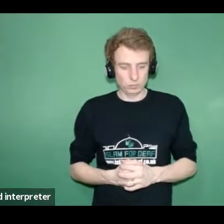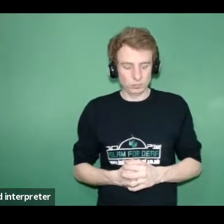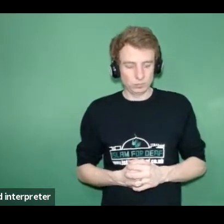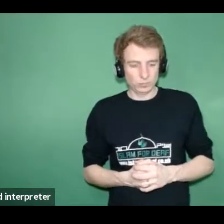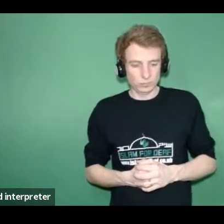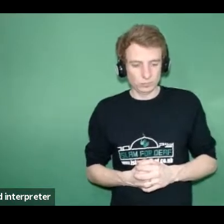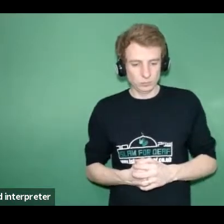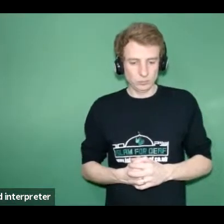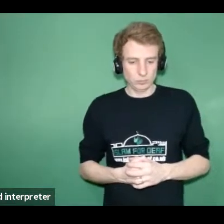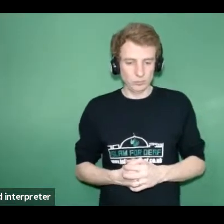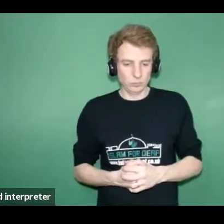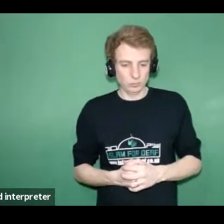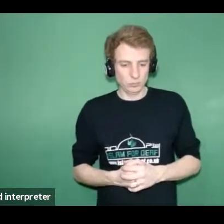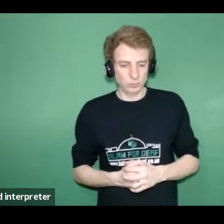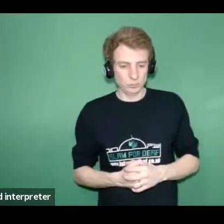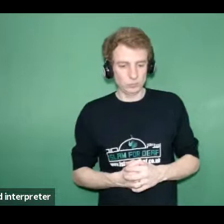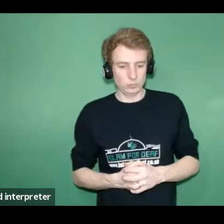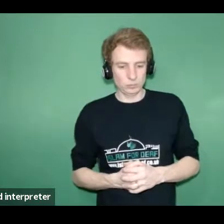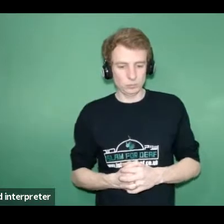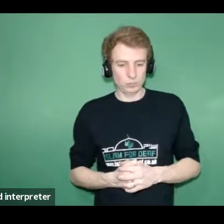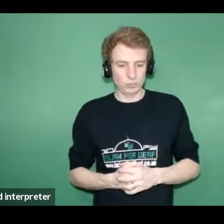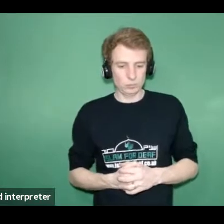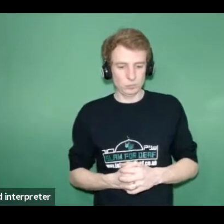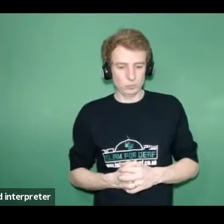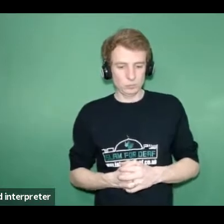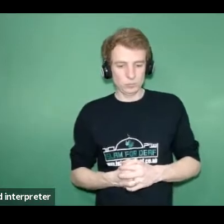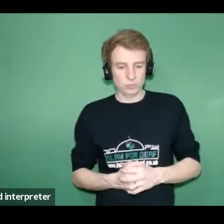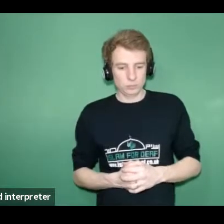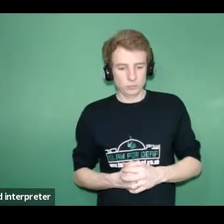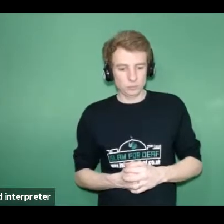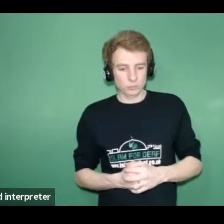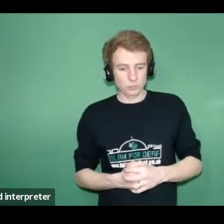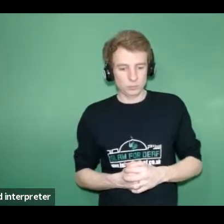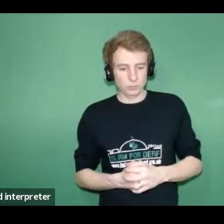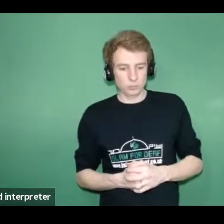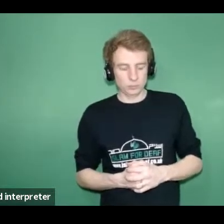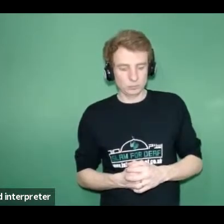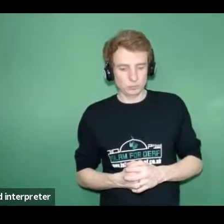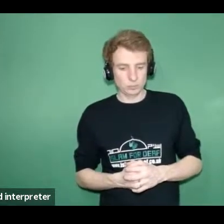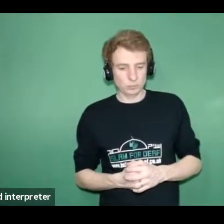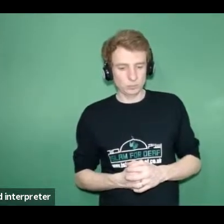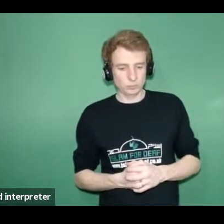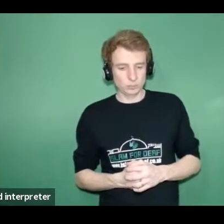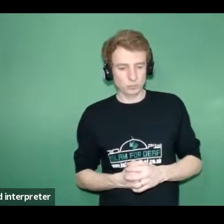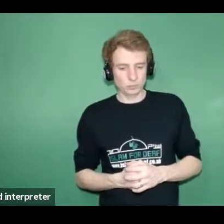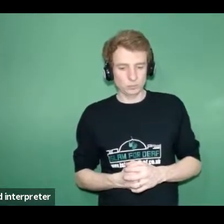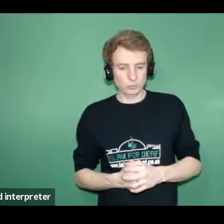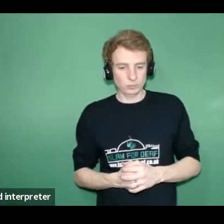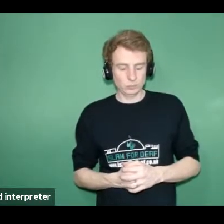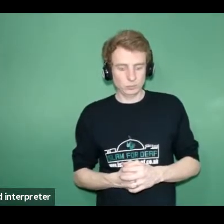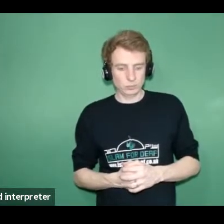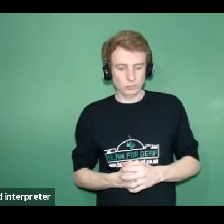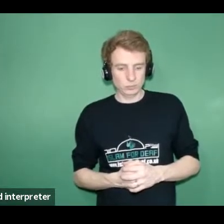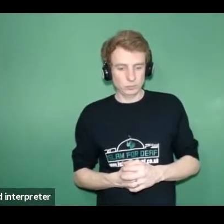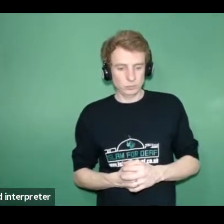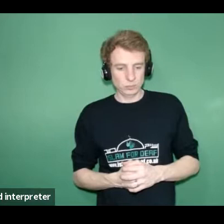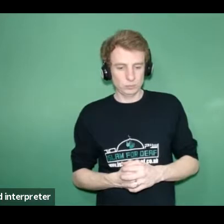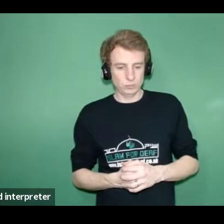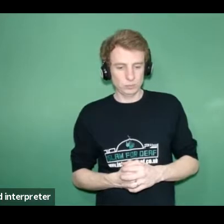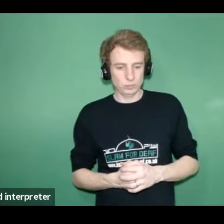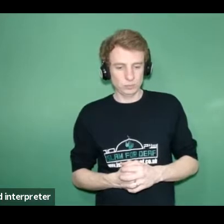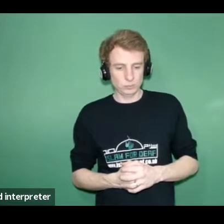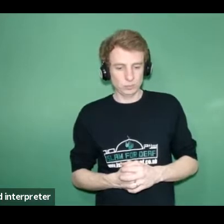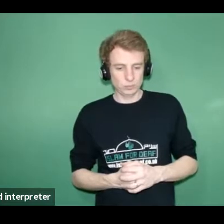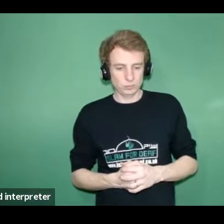إيمانها خيرا قل انتظروا إنا منتظرون. إذن هم آمنوا لكن إيمان غير صحيح لا ينفعهم في